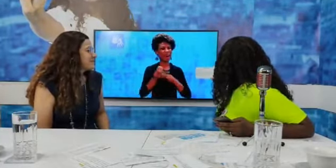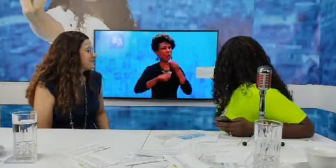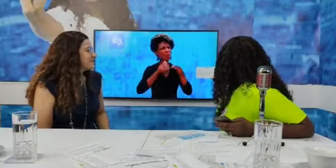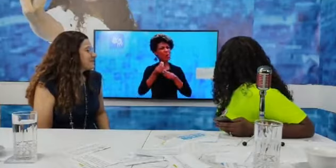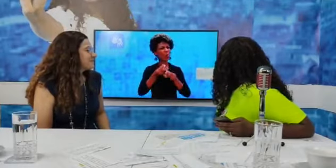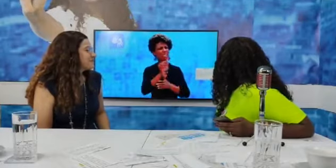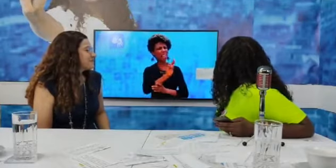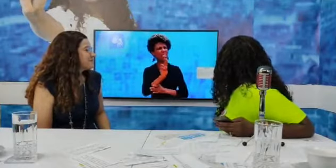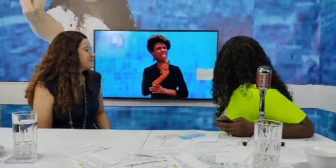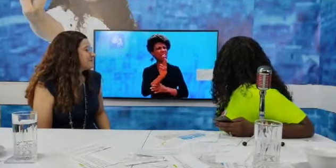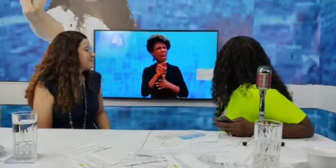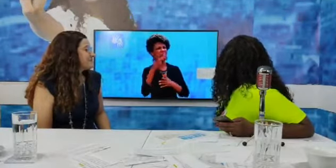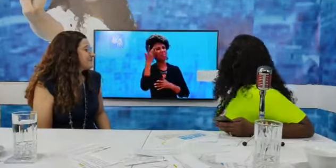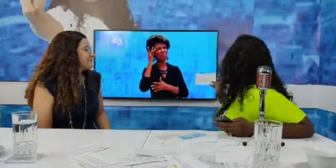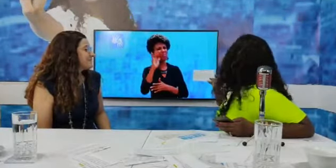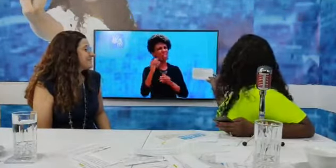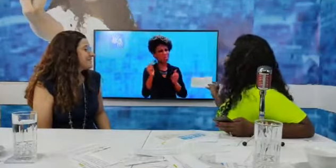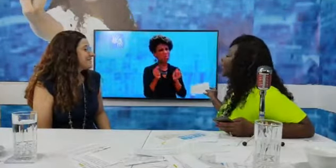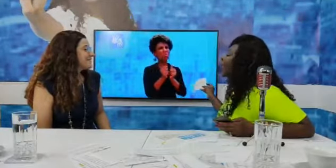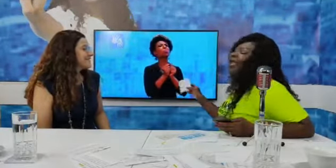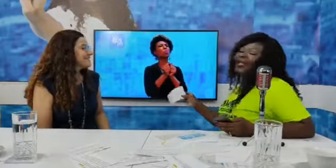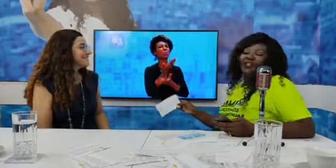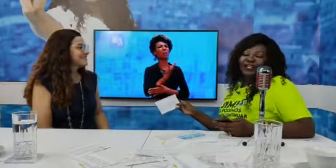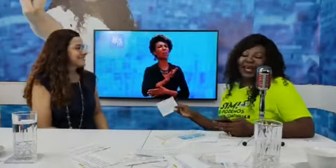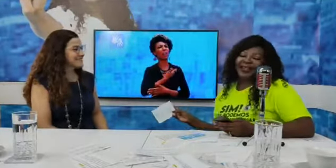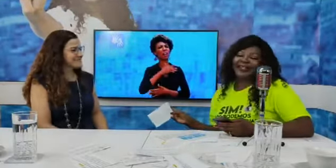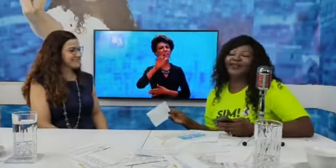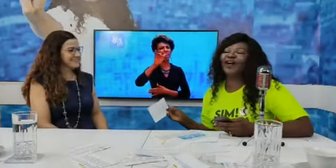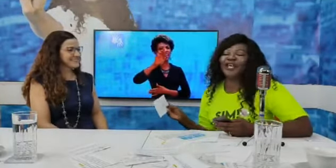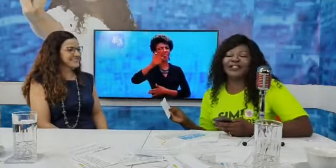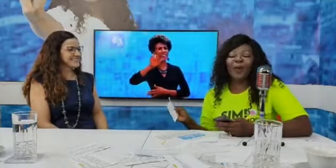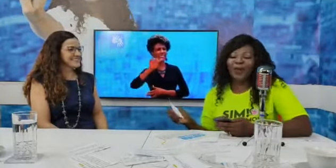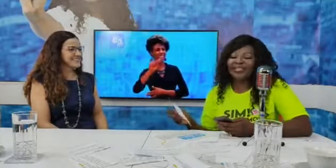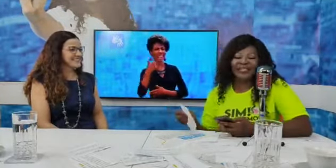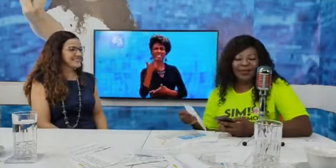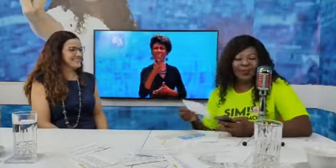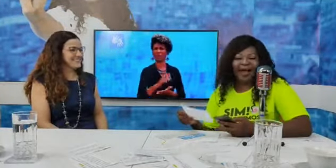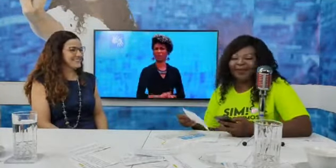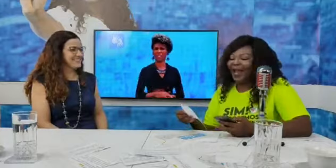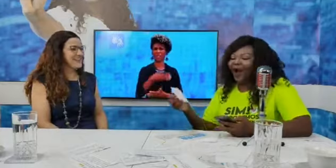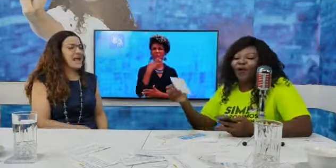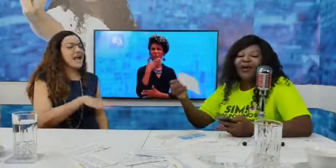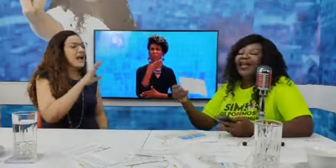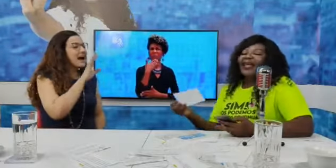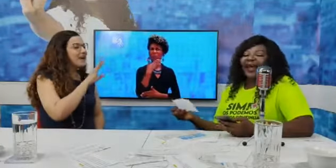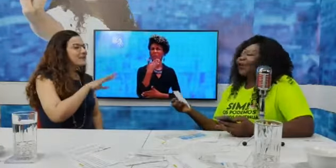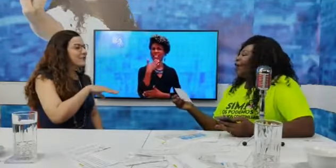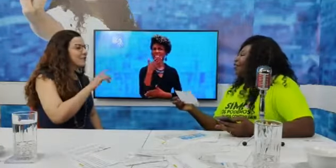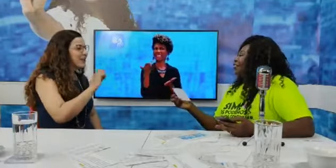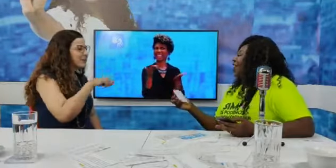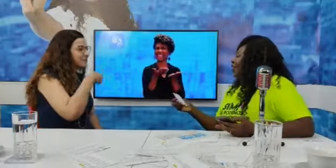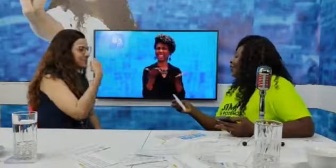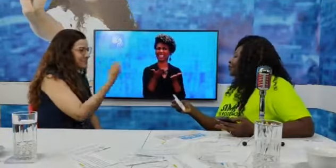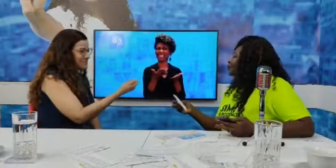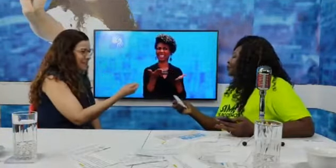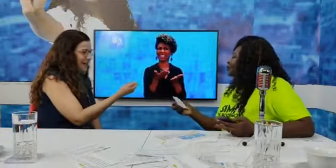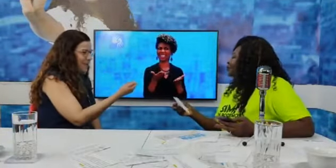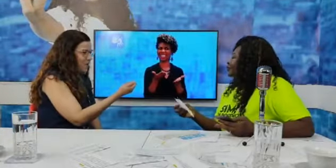através de Libras, junto com a nossa amiga. Gente, vocês estão pedindo para mim algo que eu não